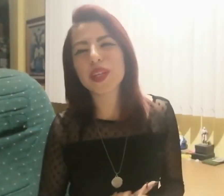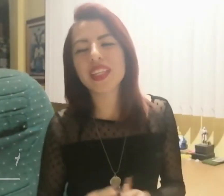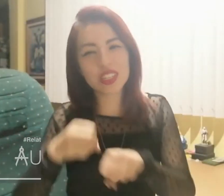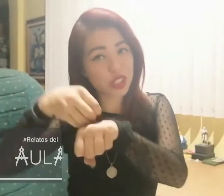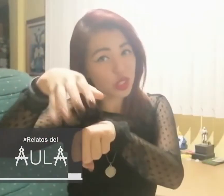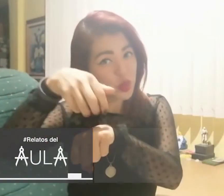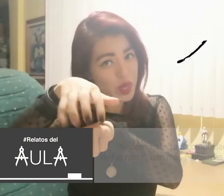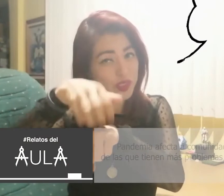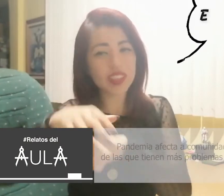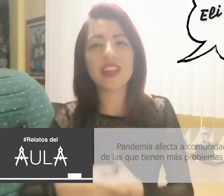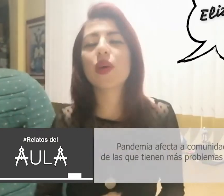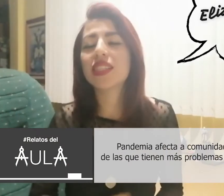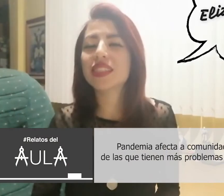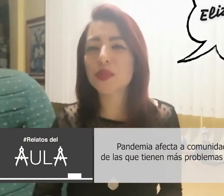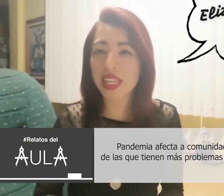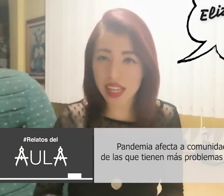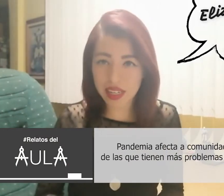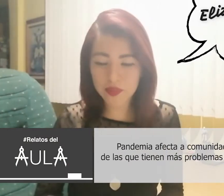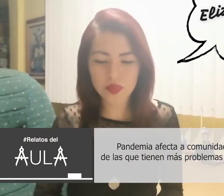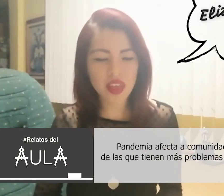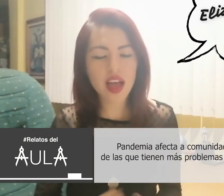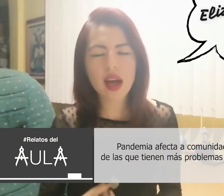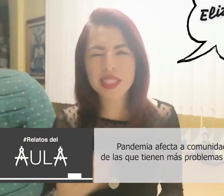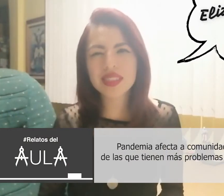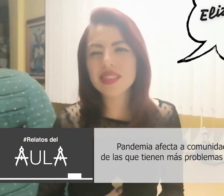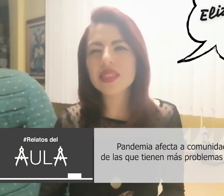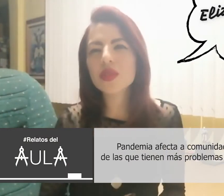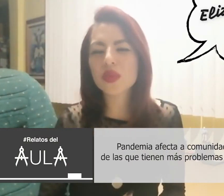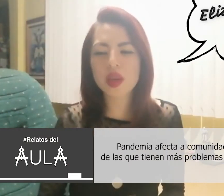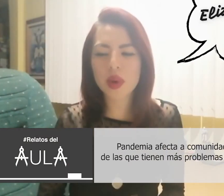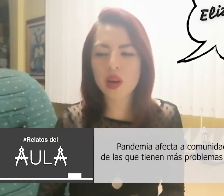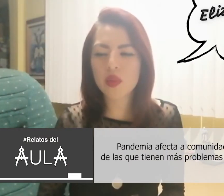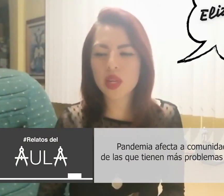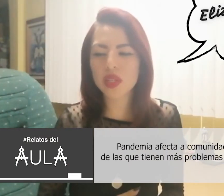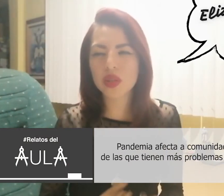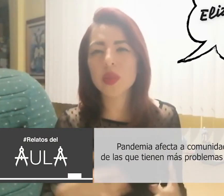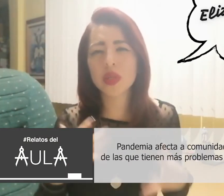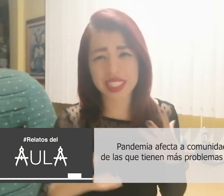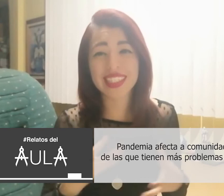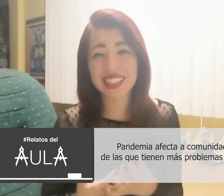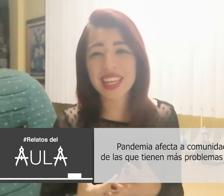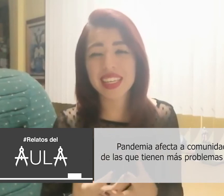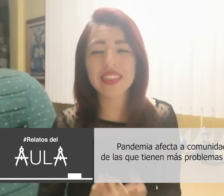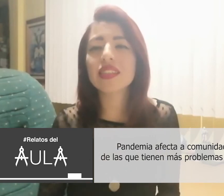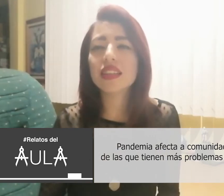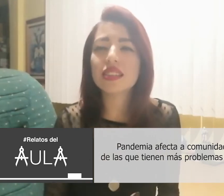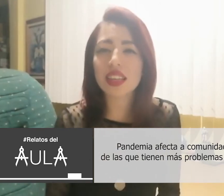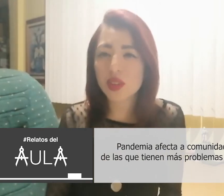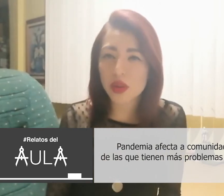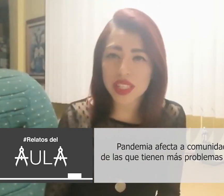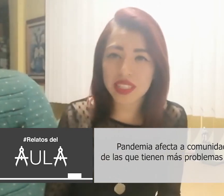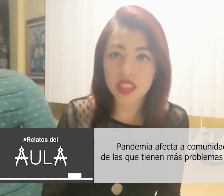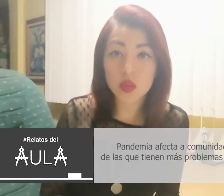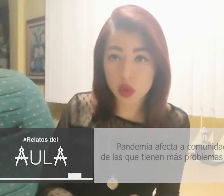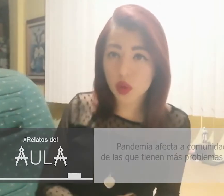su formación como intérprete de señas, y quien también cursa la carrera de historia en la Facultad de Filosofía y Letras de la UNAM, comenta que la